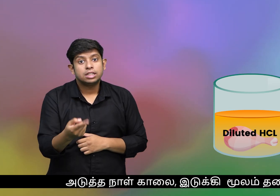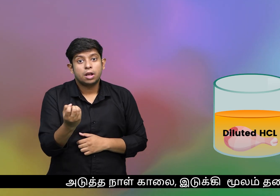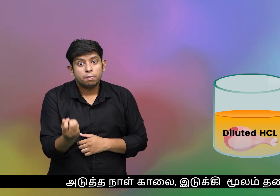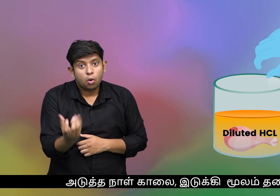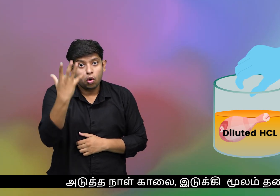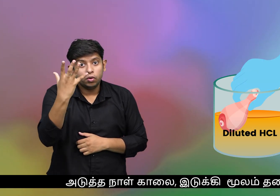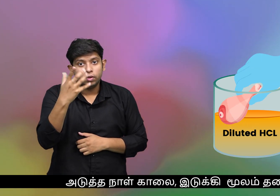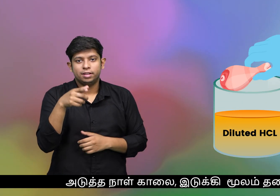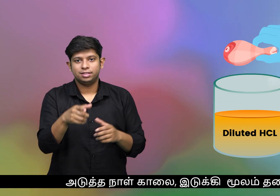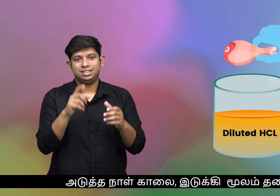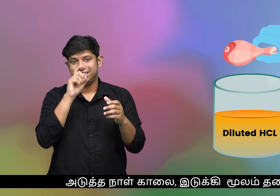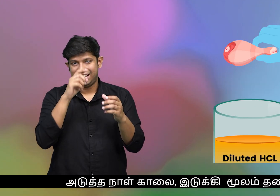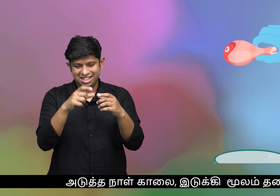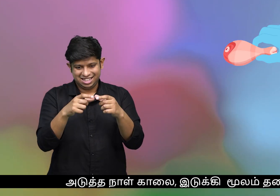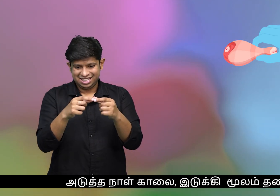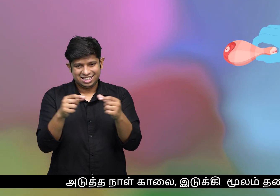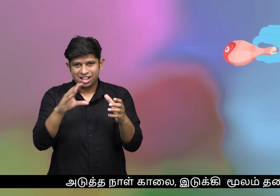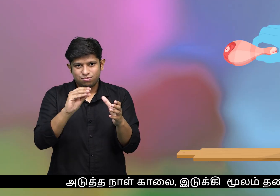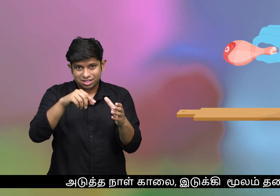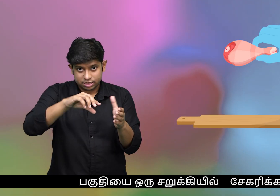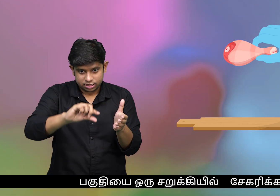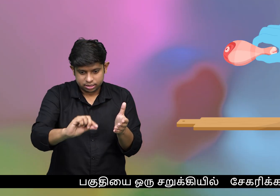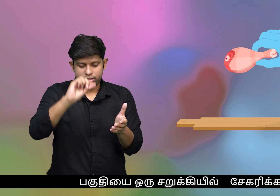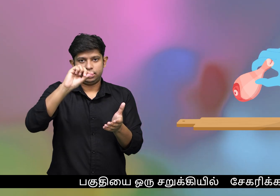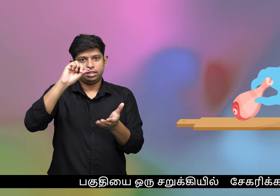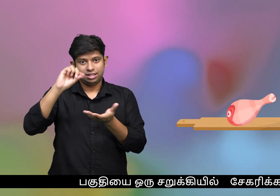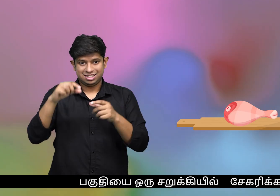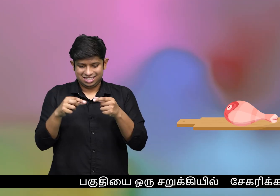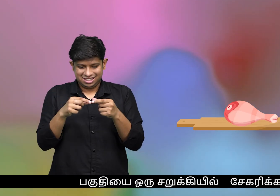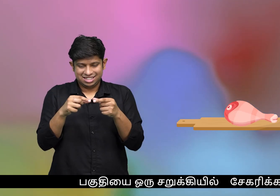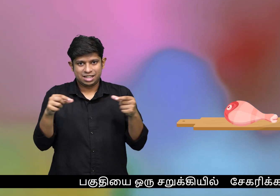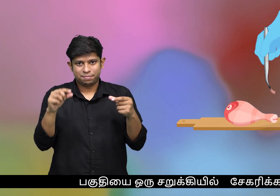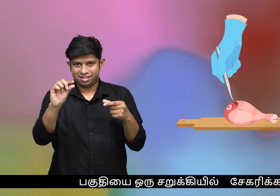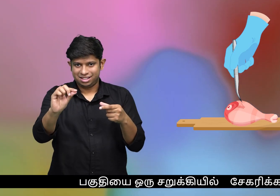அடுத்த நாள் காலை இடுக்கி மூலம் தசையின் பகுதியை ஒரு சறுக்கியில் சேகரிக்கவும்.